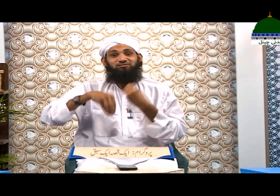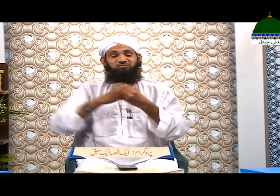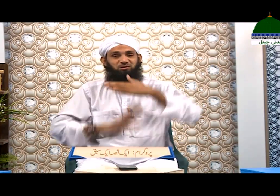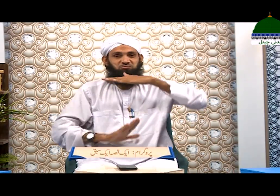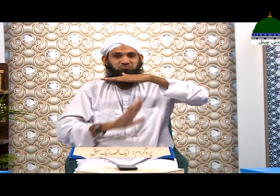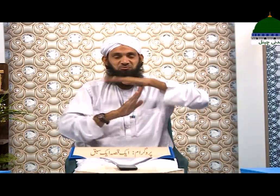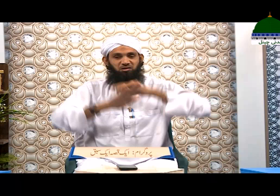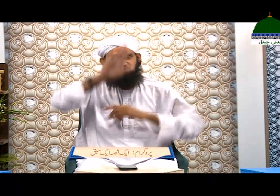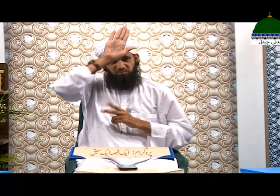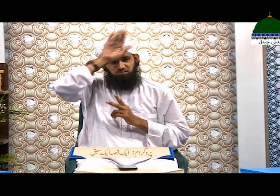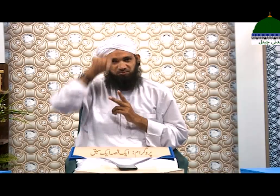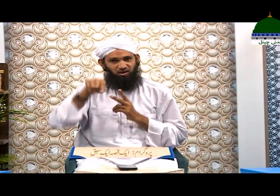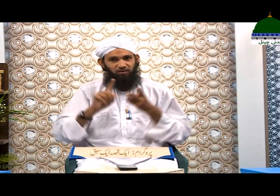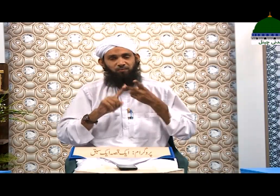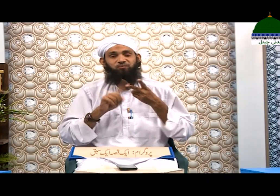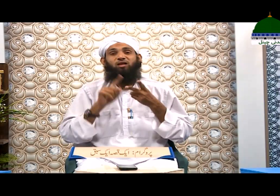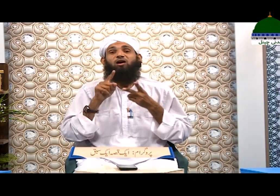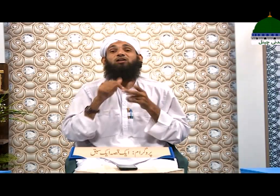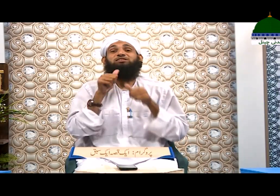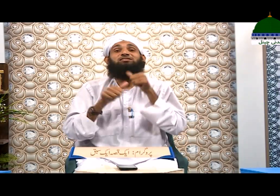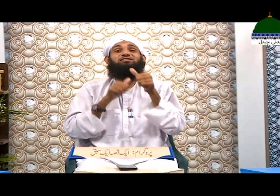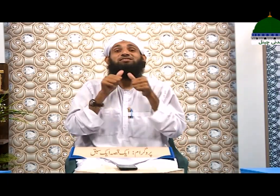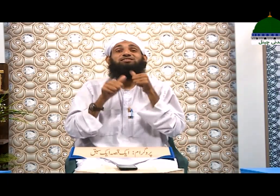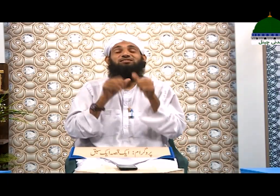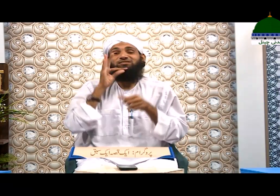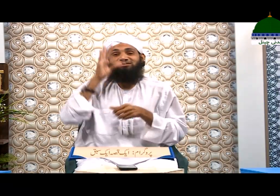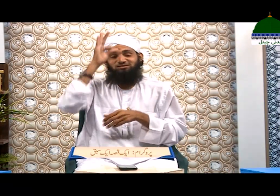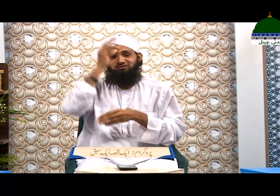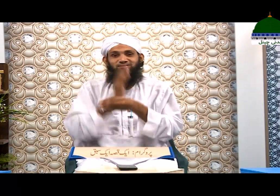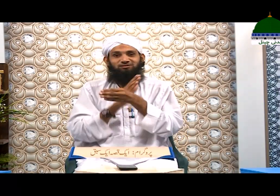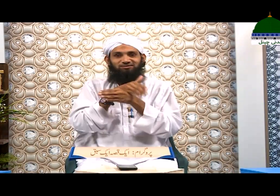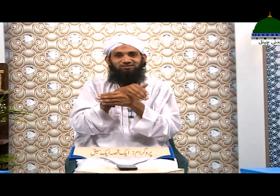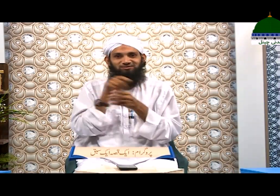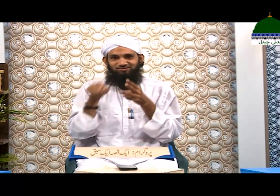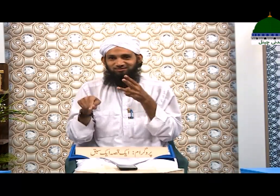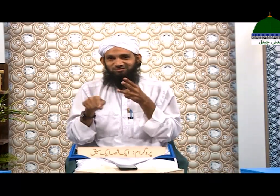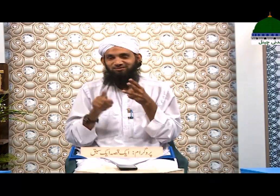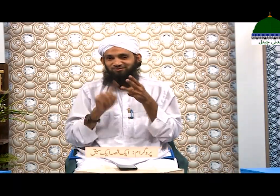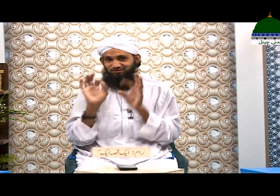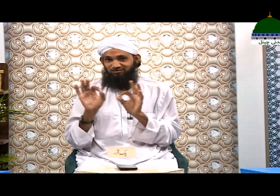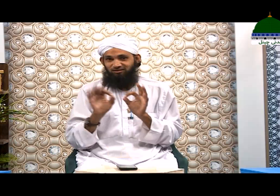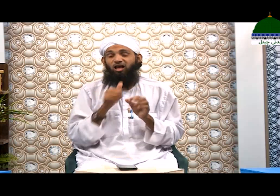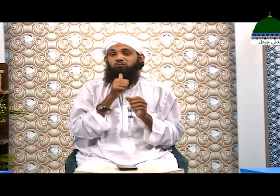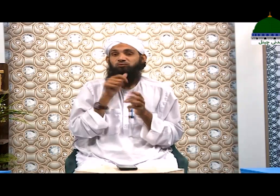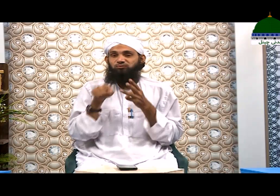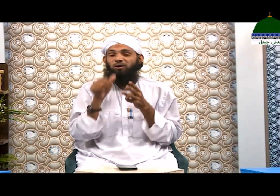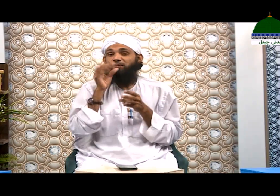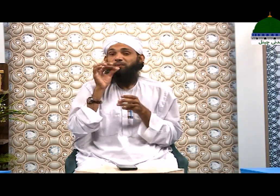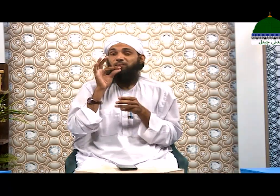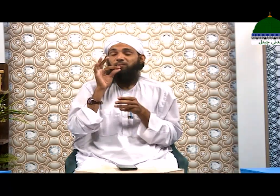جد العرب یعنی اہل عرب کے دادا اور آپ ابو العرب یعنی اہل عرب کے والد ہیں۔ آب زمزم آپ کا